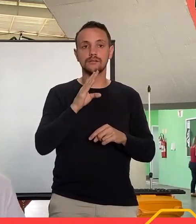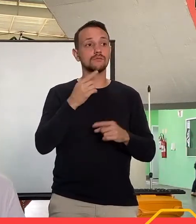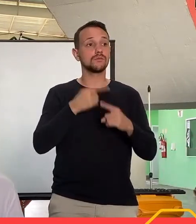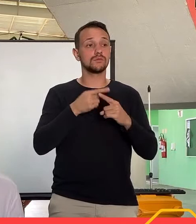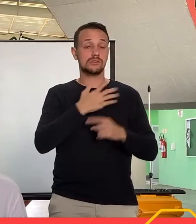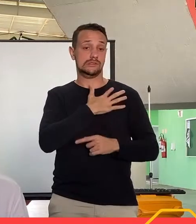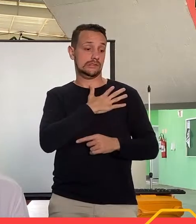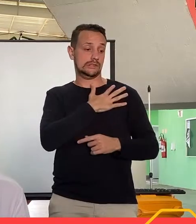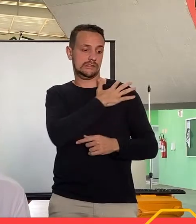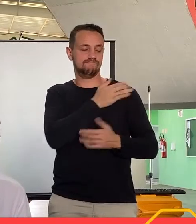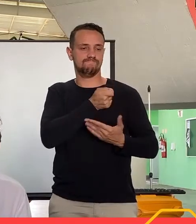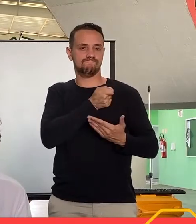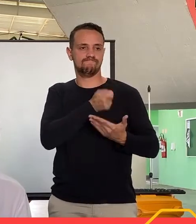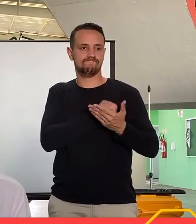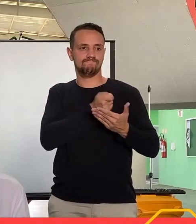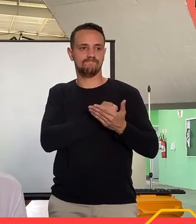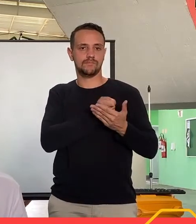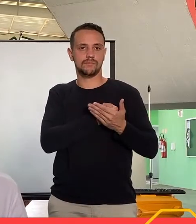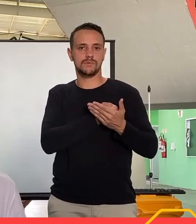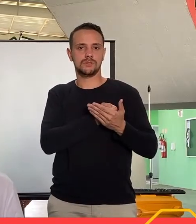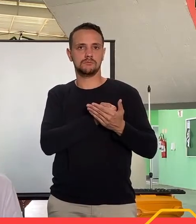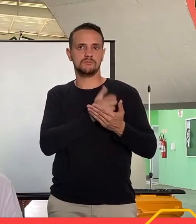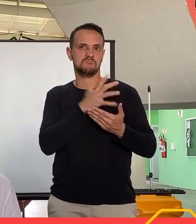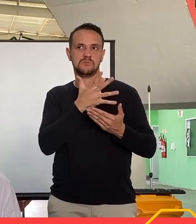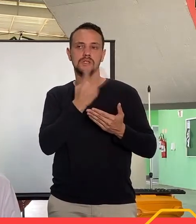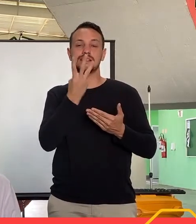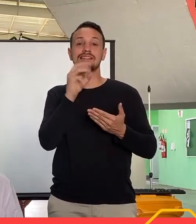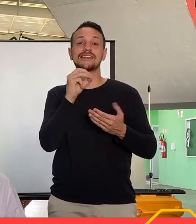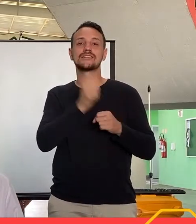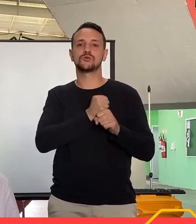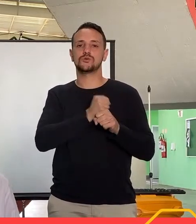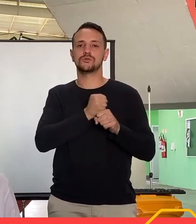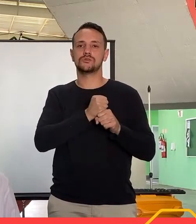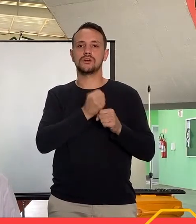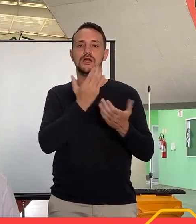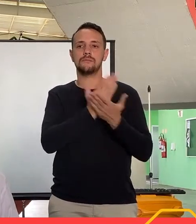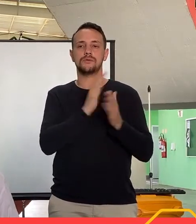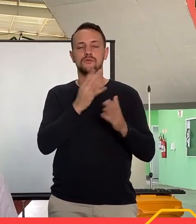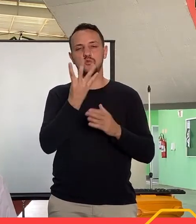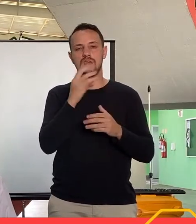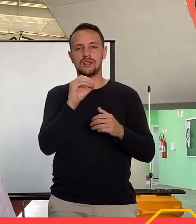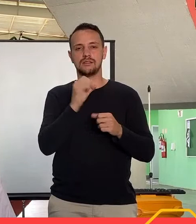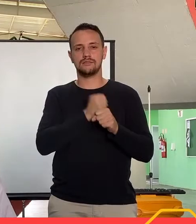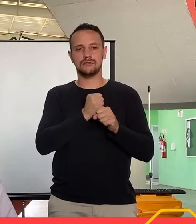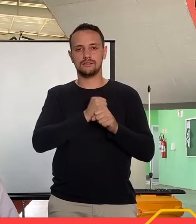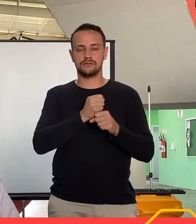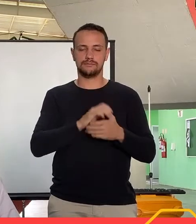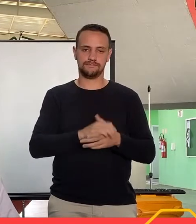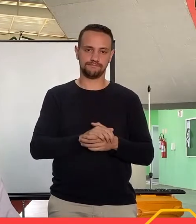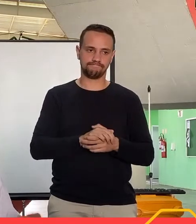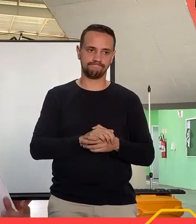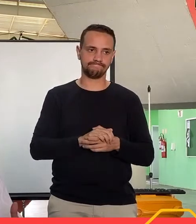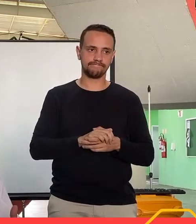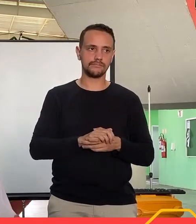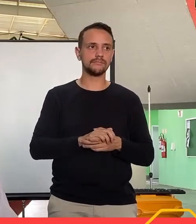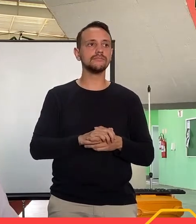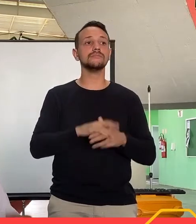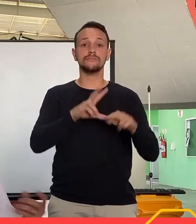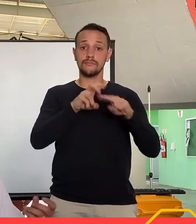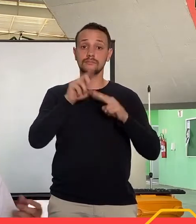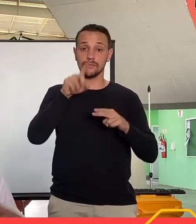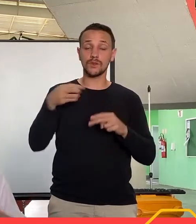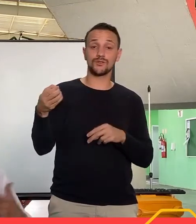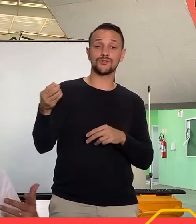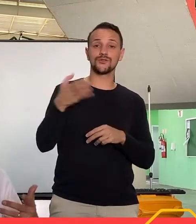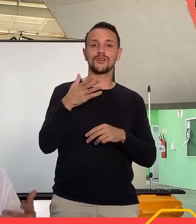regime autoritário há pouco mais de 30 anos, né? 40, não chega a 40 anos. Então é tudo